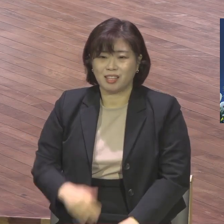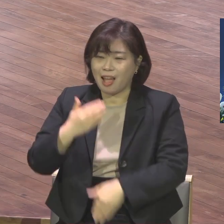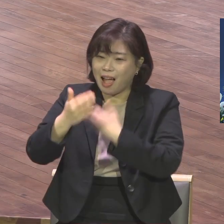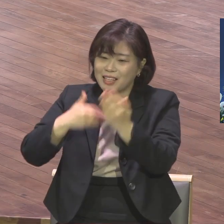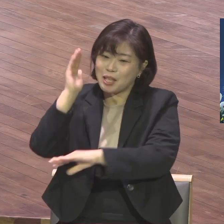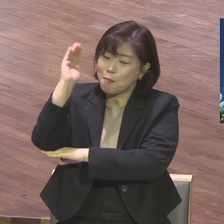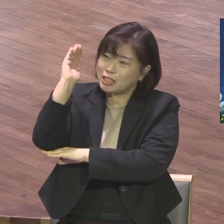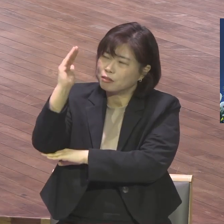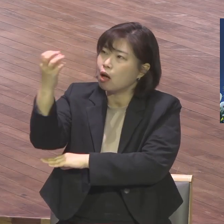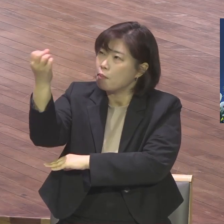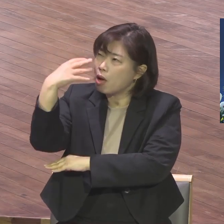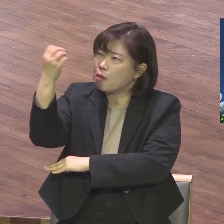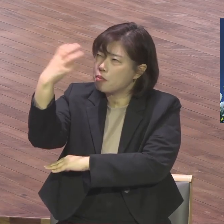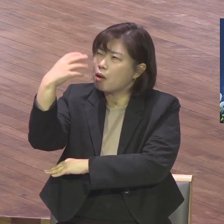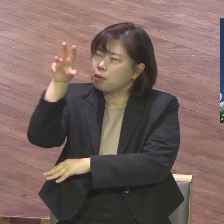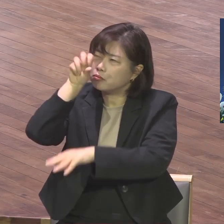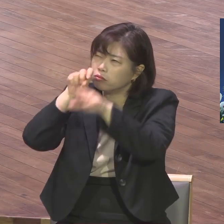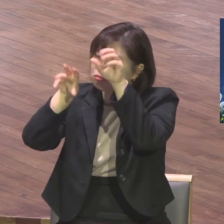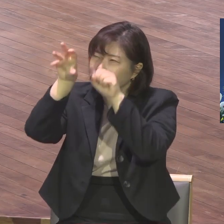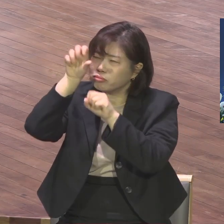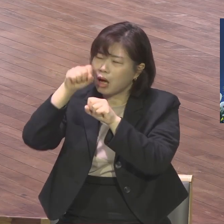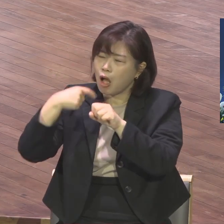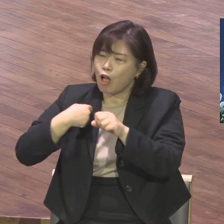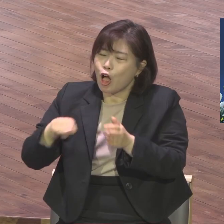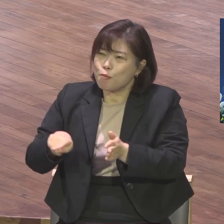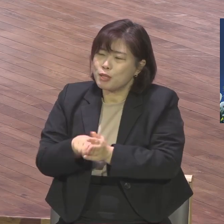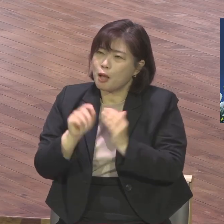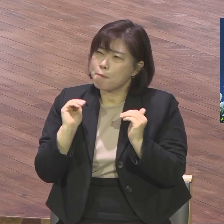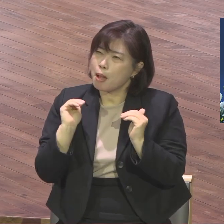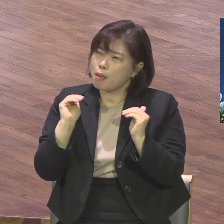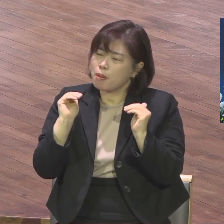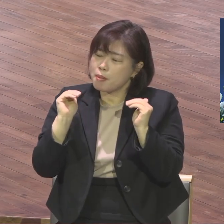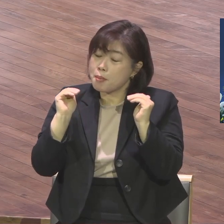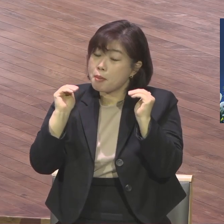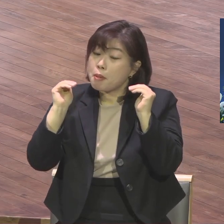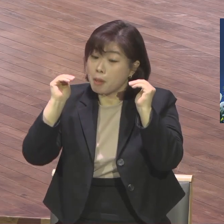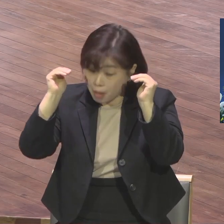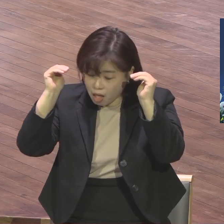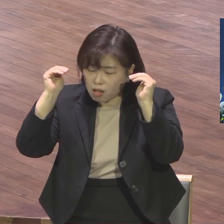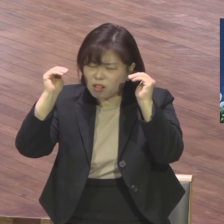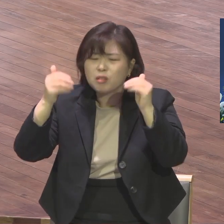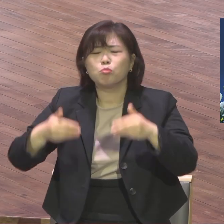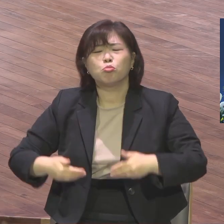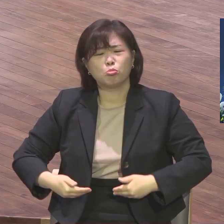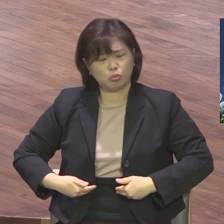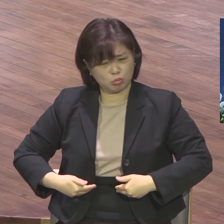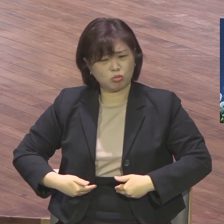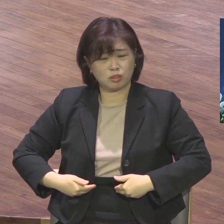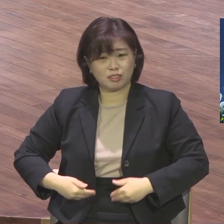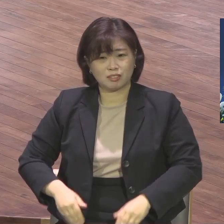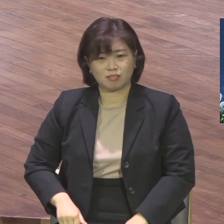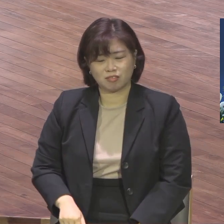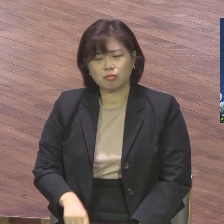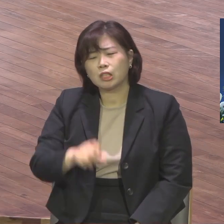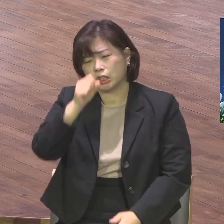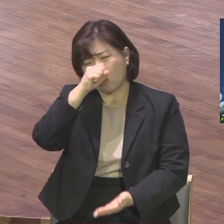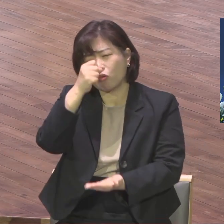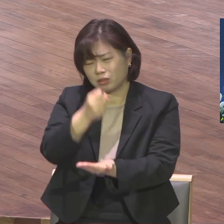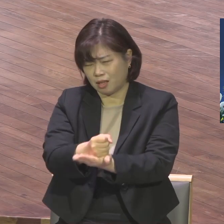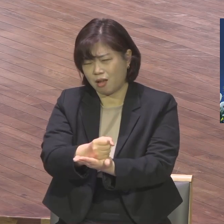또 자라고 또 자라고 계속 자라가라 말씀으로. 이게 뭐요? 영적 정상